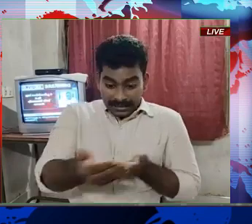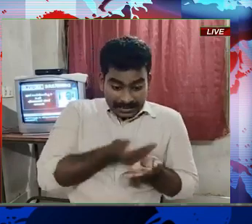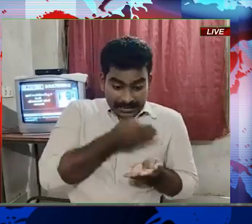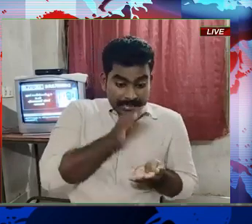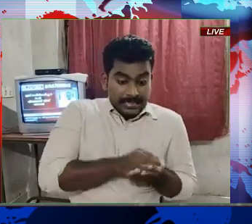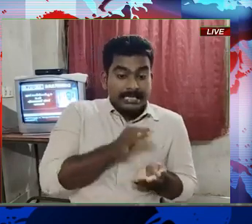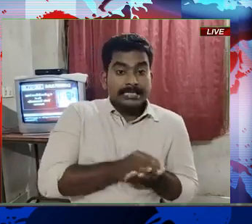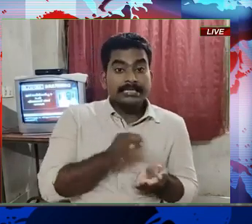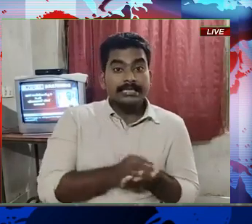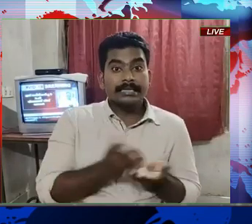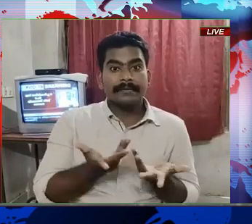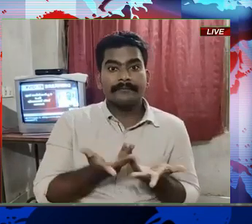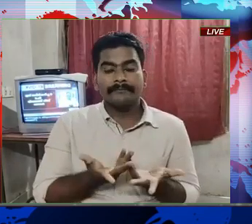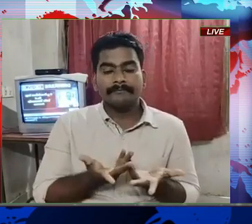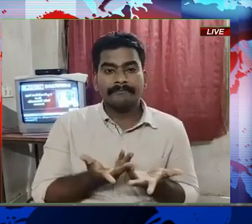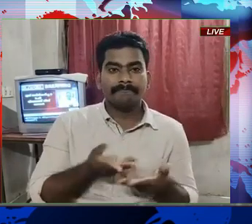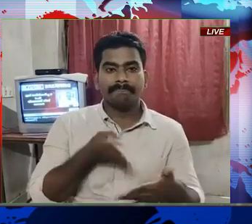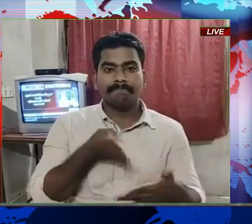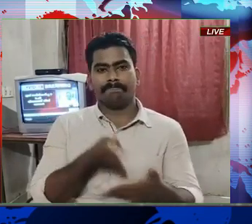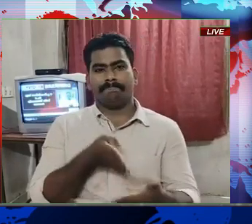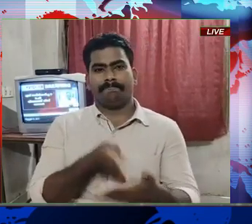ഇപ്പം തന്നെ പറയുകയാണ്.